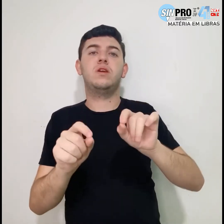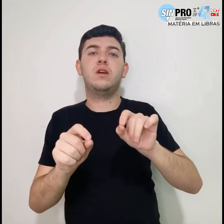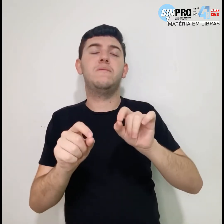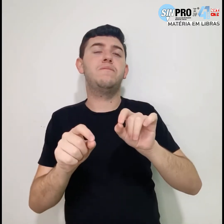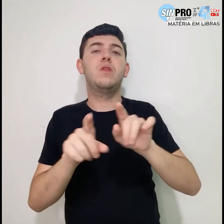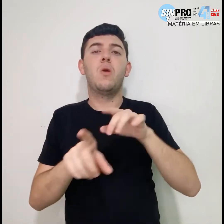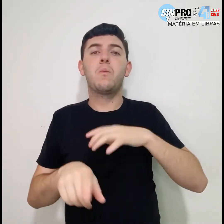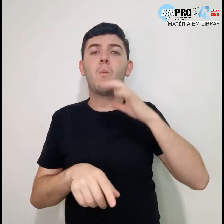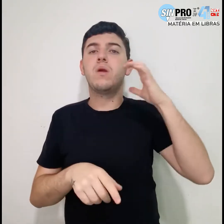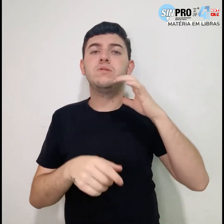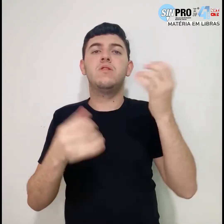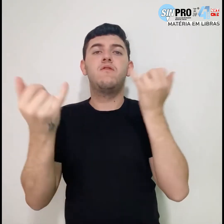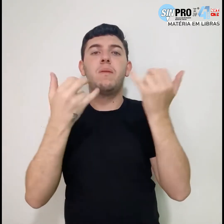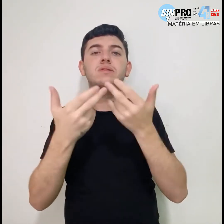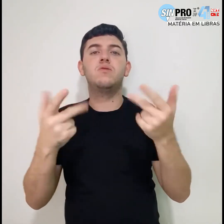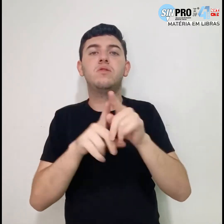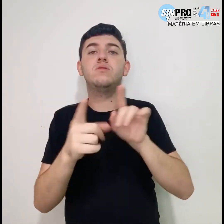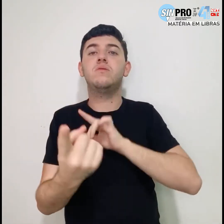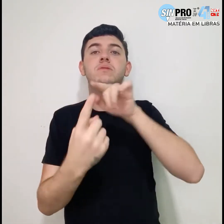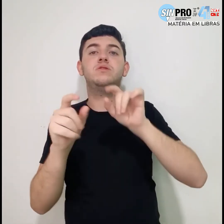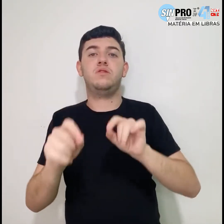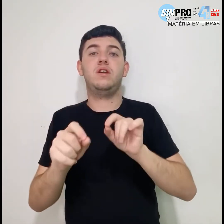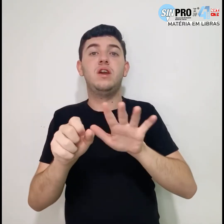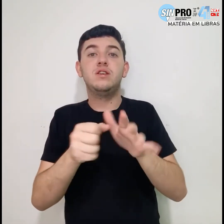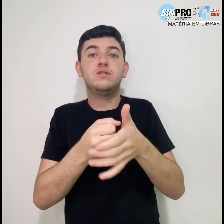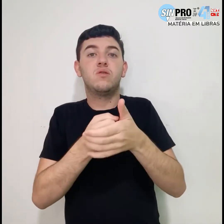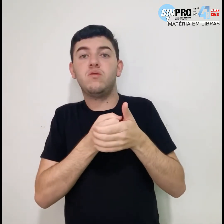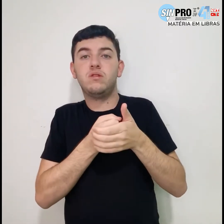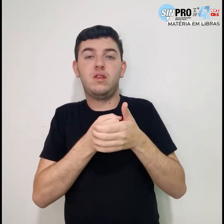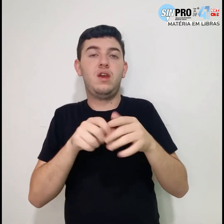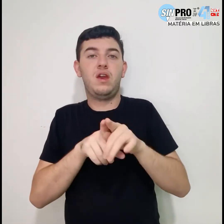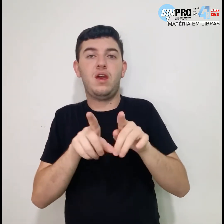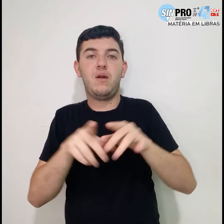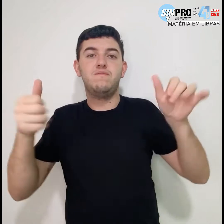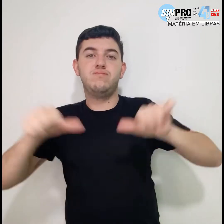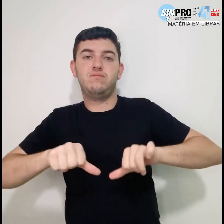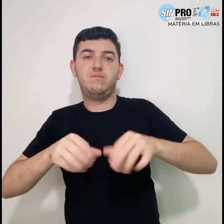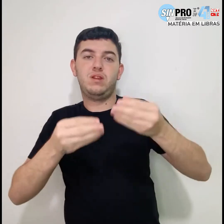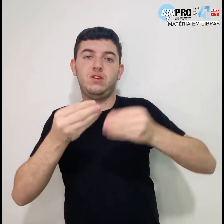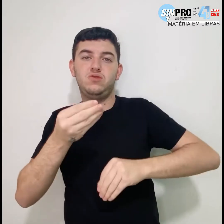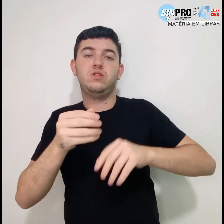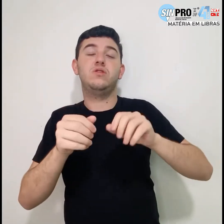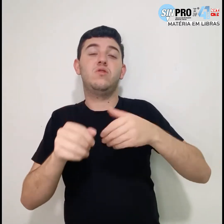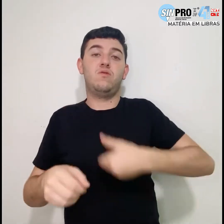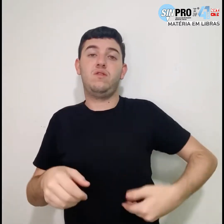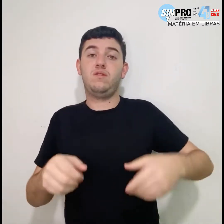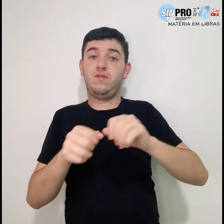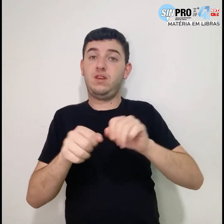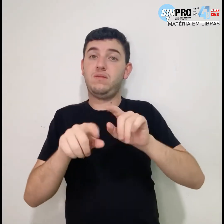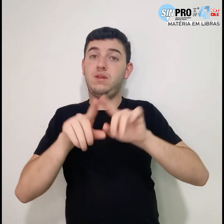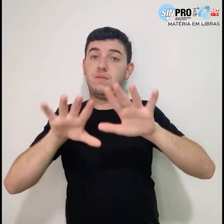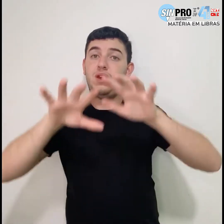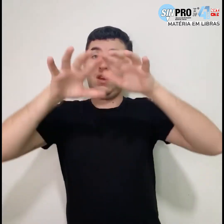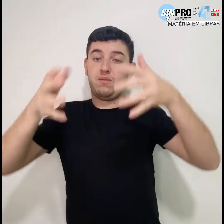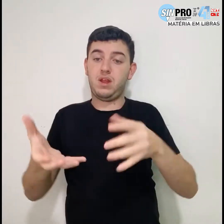Há mais de 190 países no planeta que combateram a pandemia com eficiência, usando